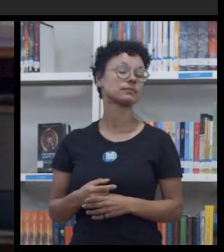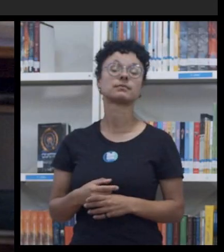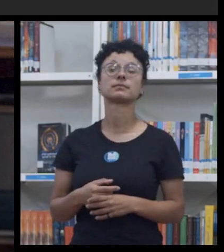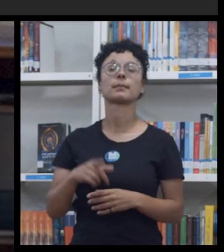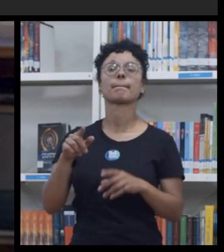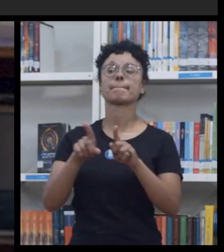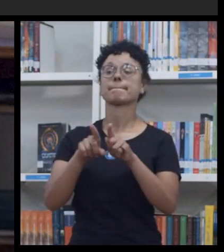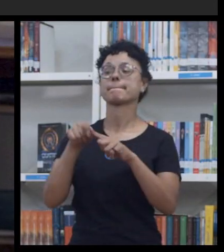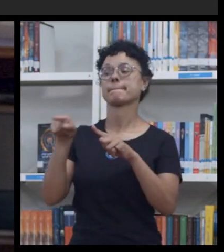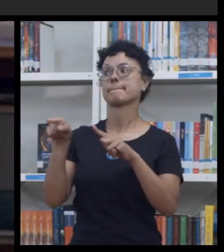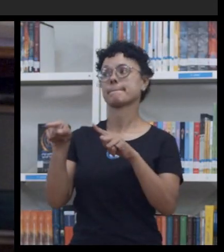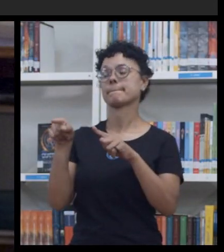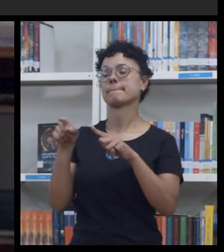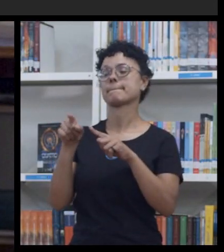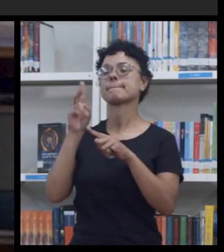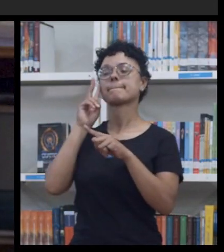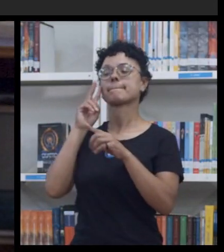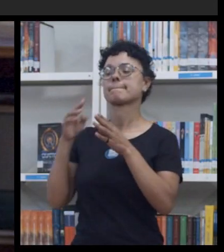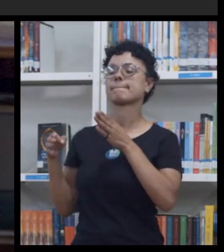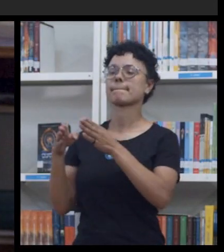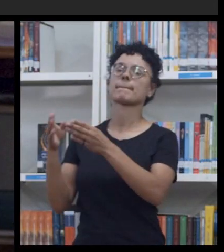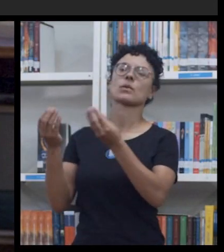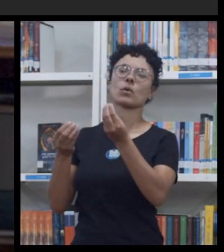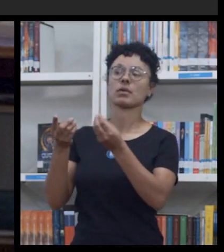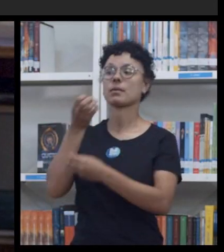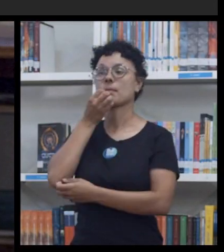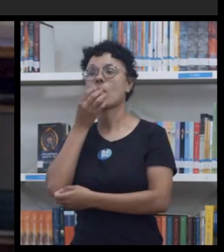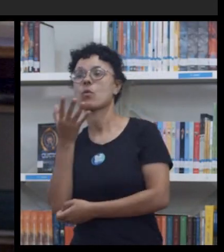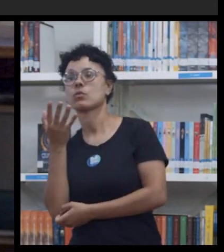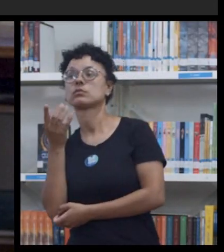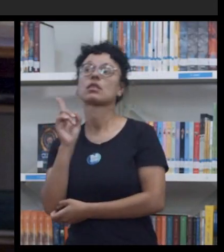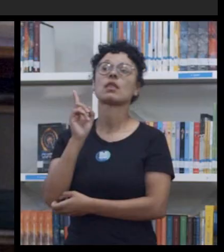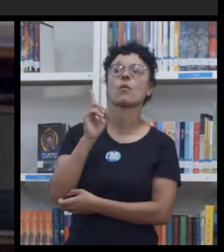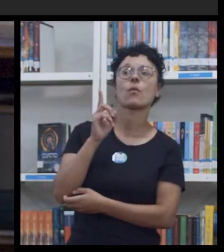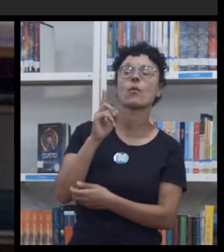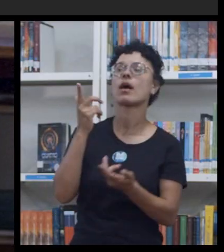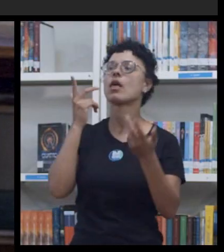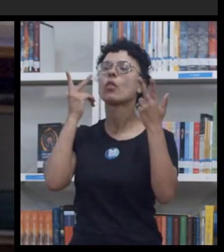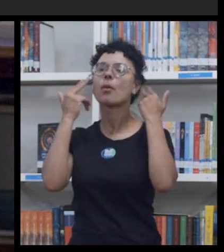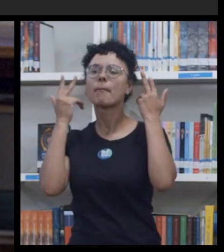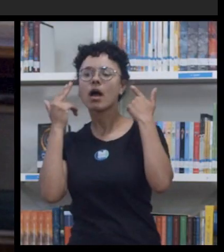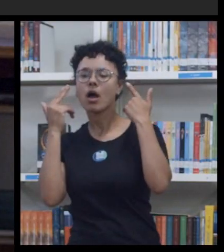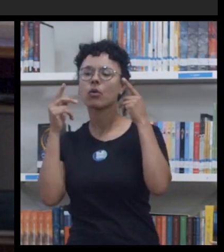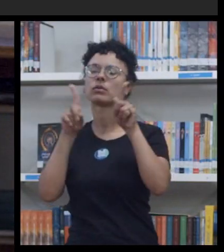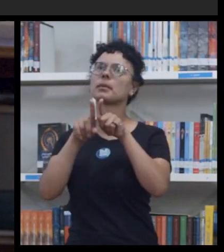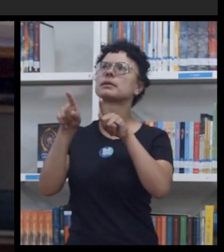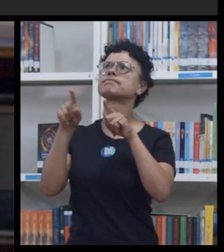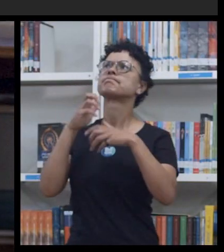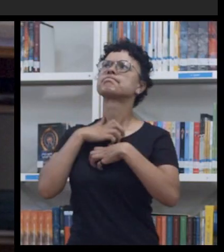A trajetória do personagem é importante. O personagem, ele é bom, ele é ruim, ele é normal, como é que ele